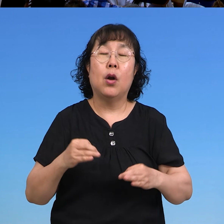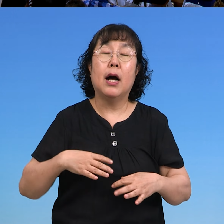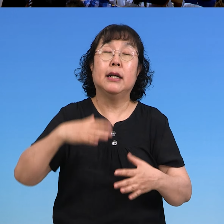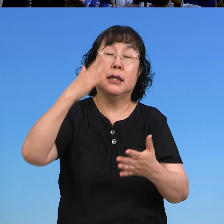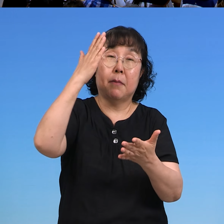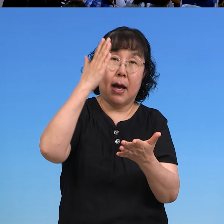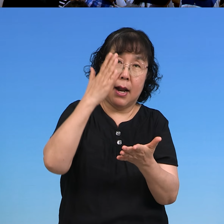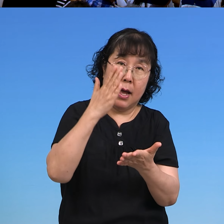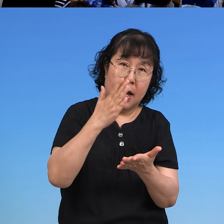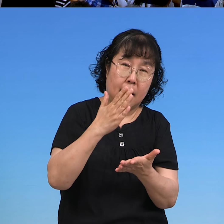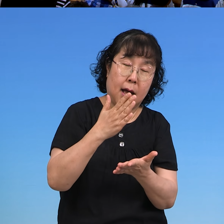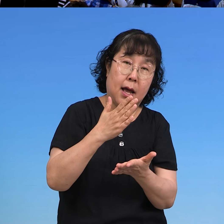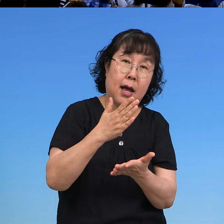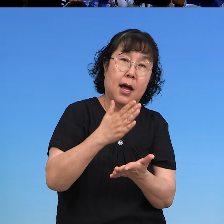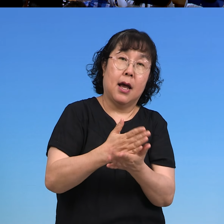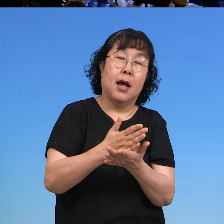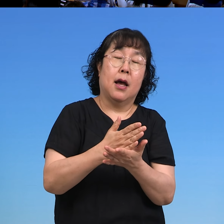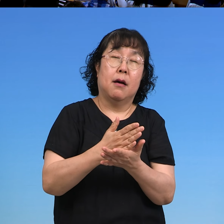겁내지 마라,